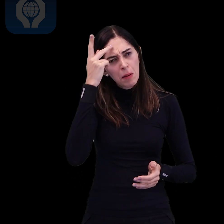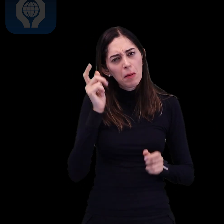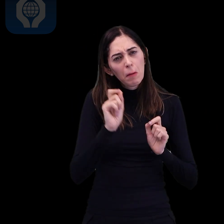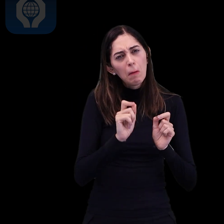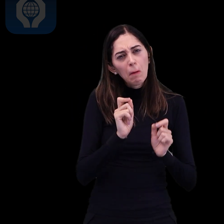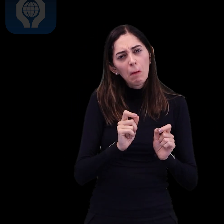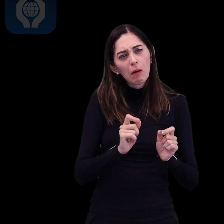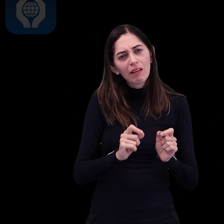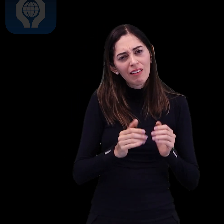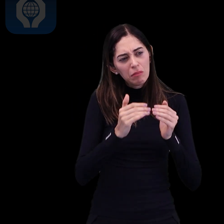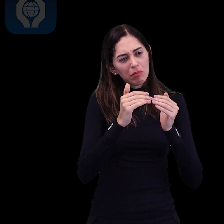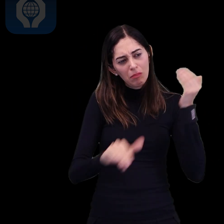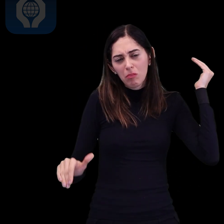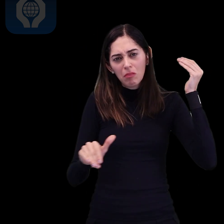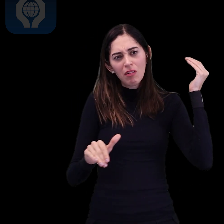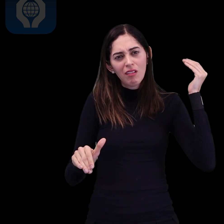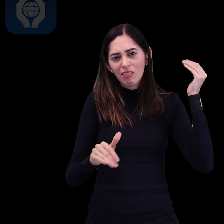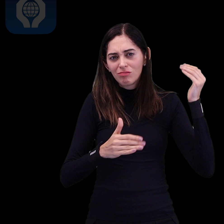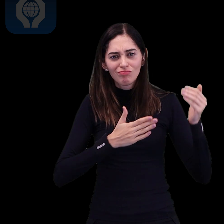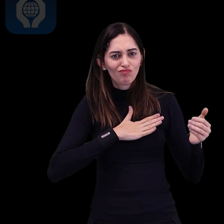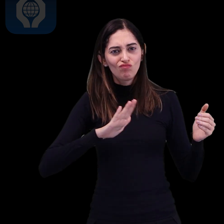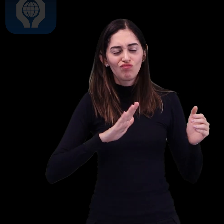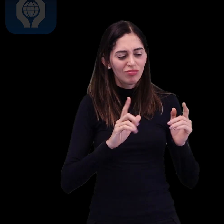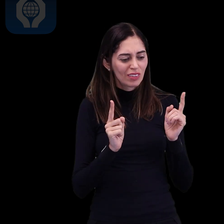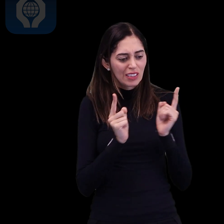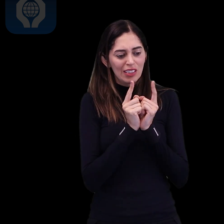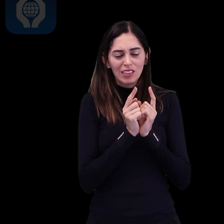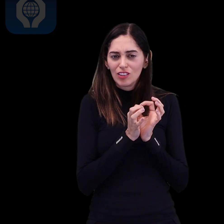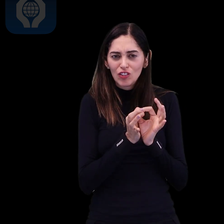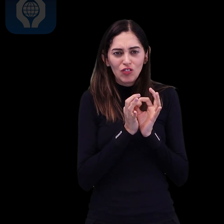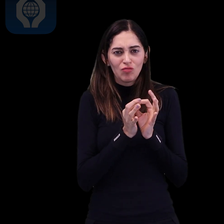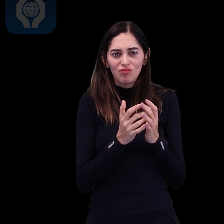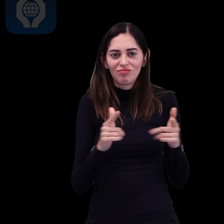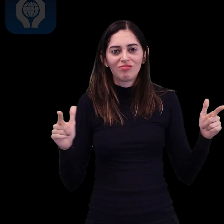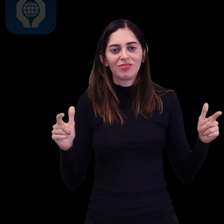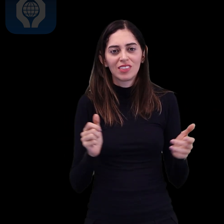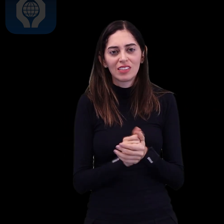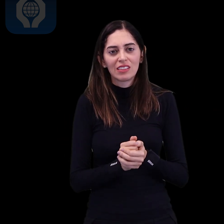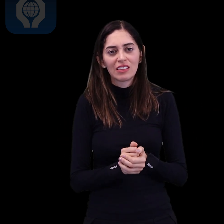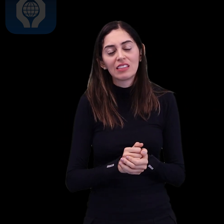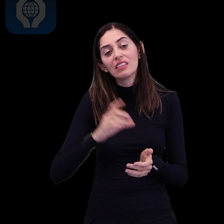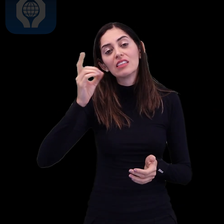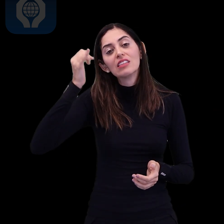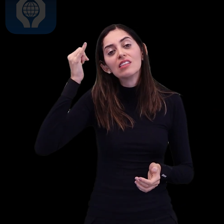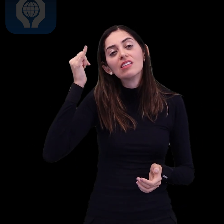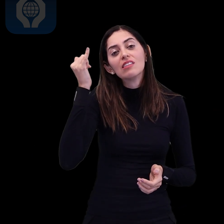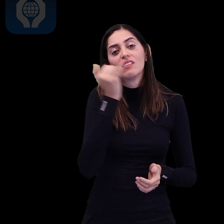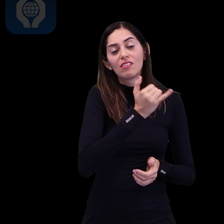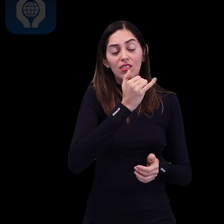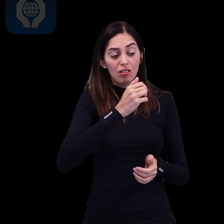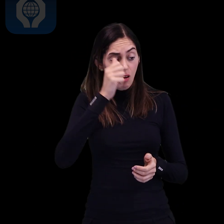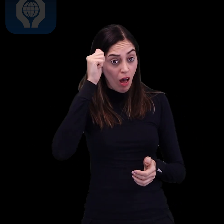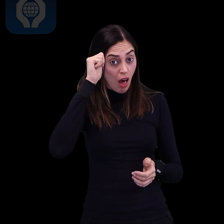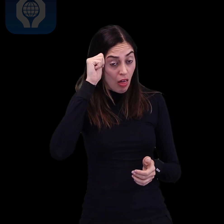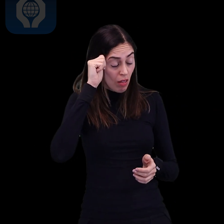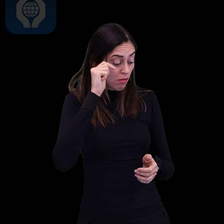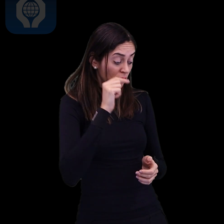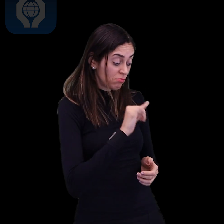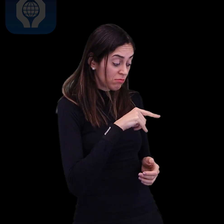ao lado daqueles de quem discordam. Deus avisou Adão que se ele desobedecesse ao seu mandamento, ele